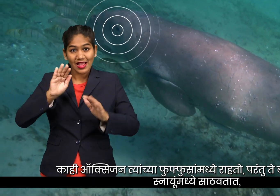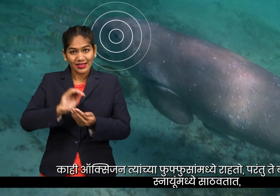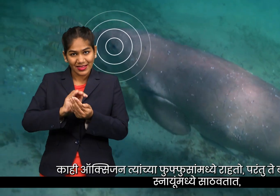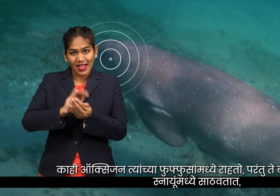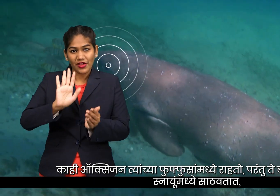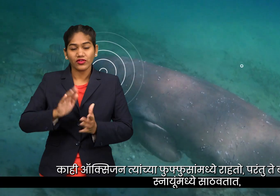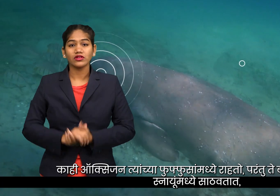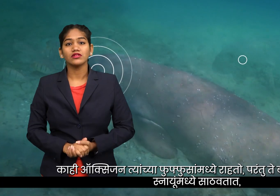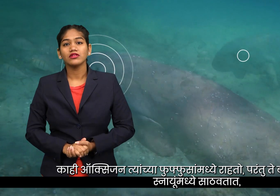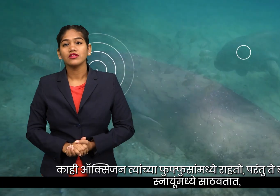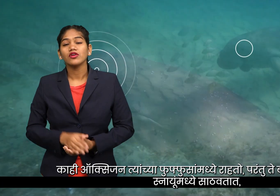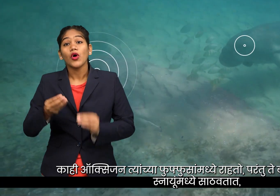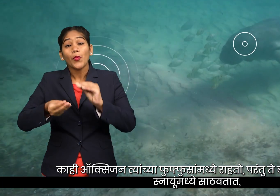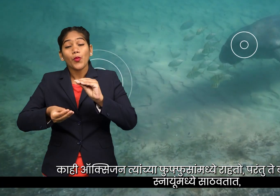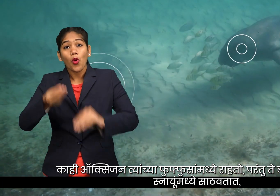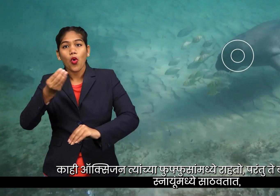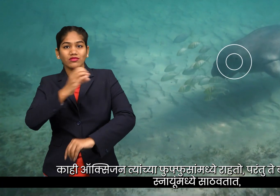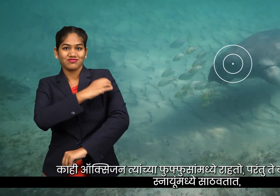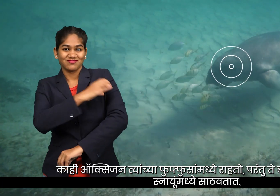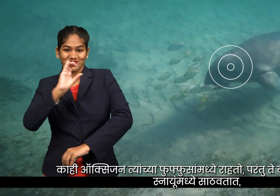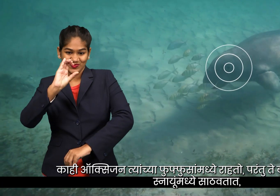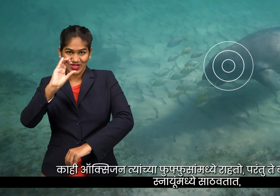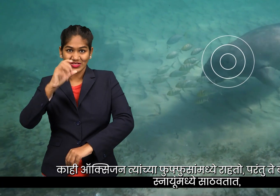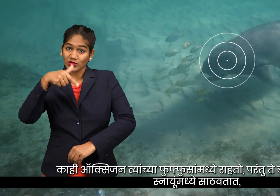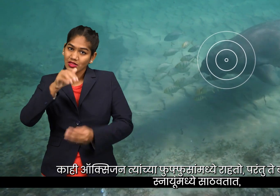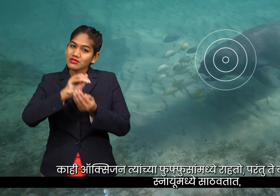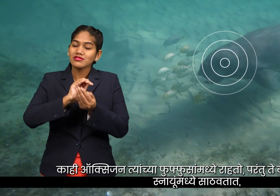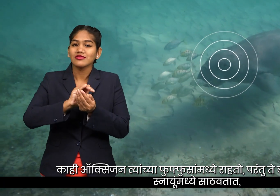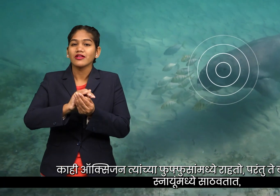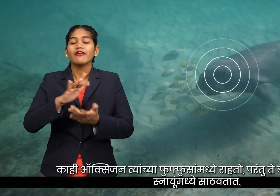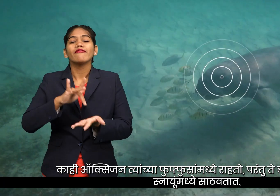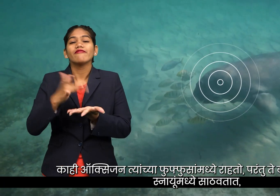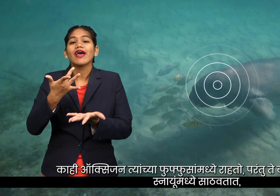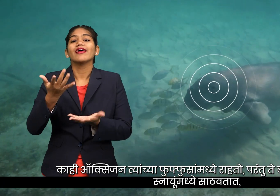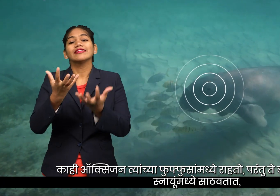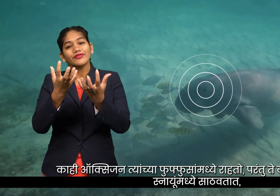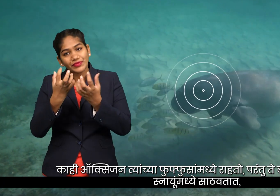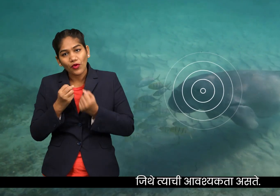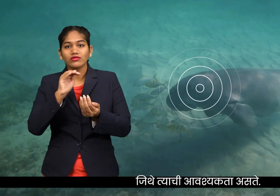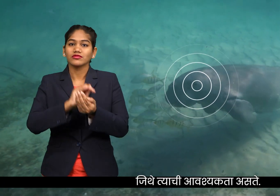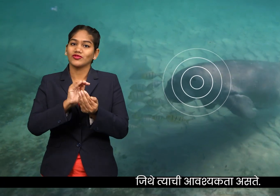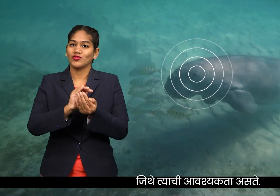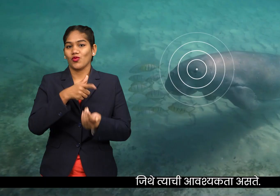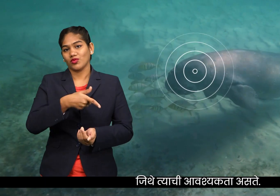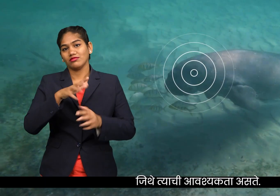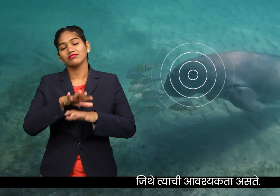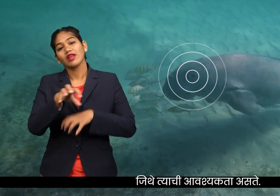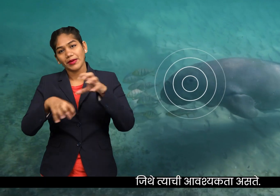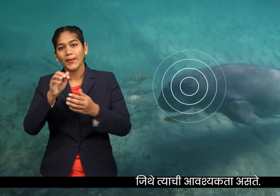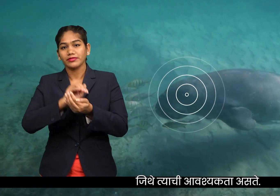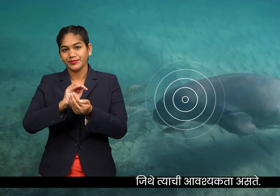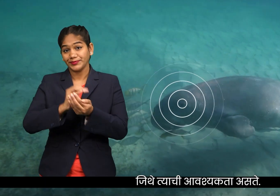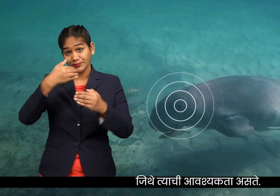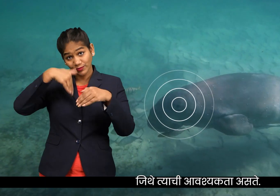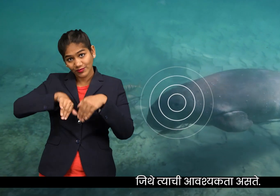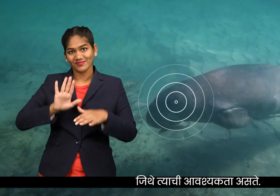फुफ्फुसांमध्ये राहतो, परंतु ते बहुतेक त्यांच्या स्नायूंमध्ये साठवतात जिथे त्याची आवश्यकता